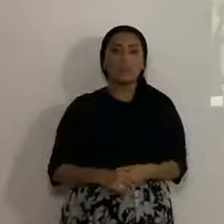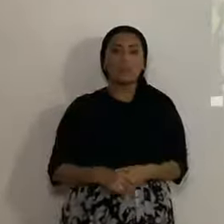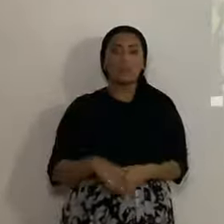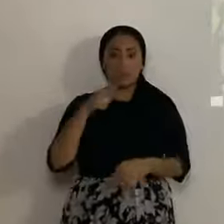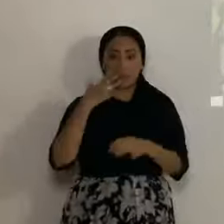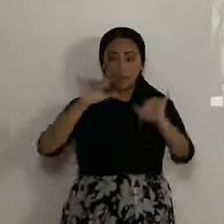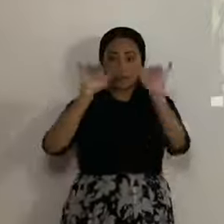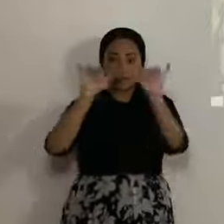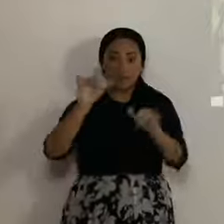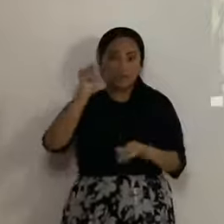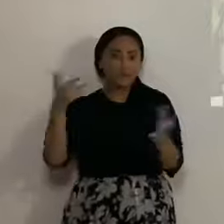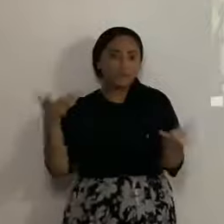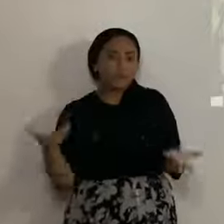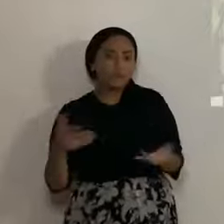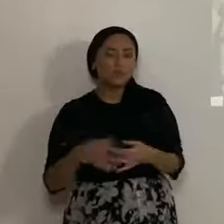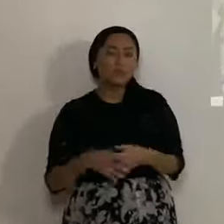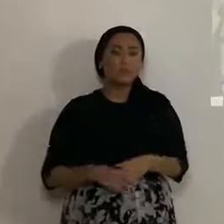a quedar ahí?